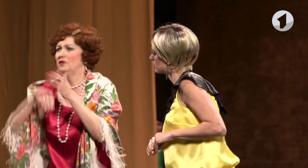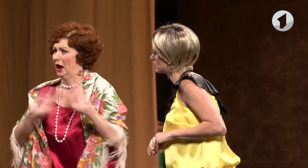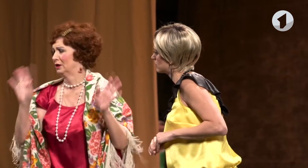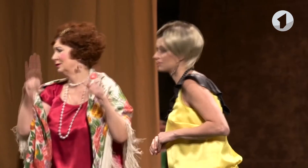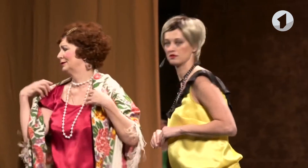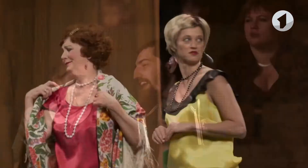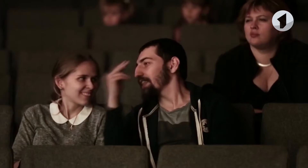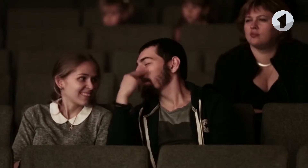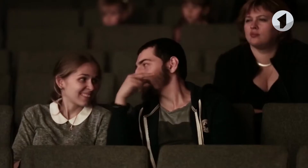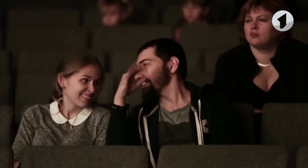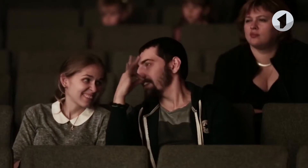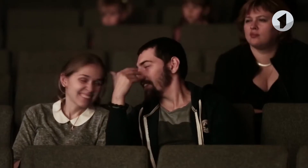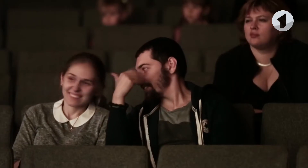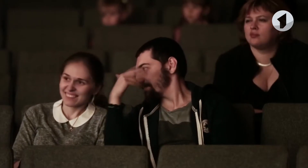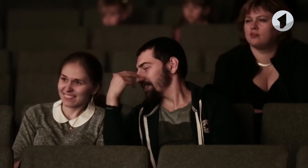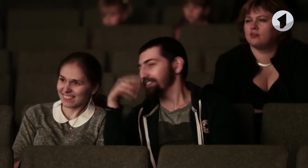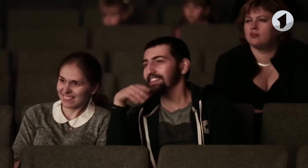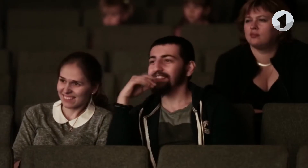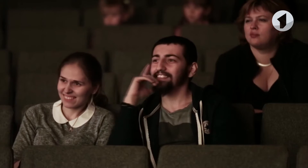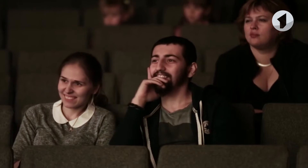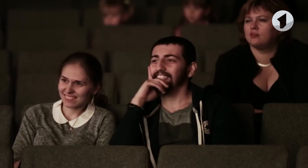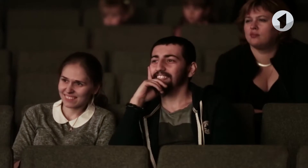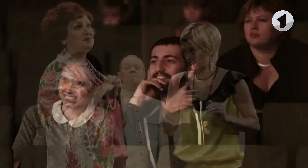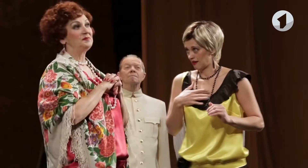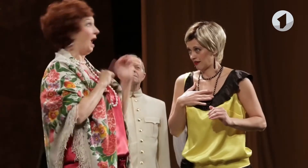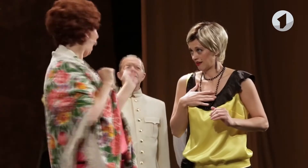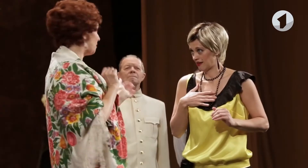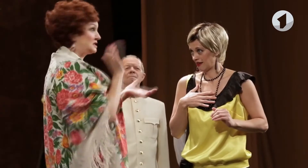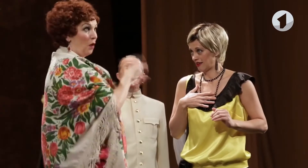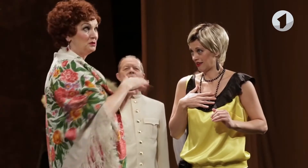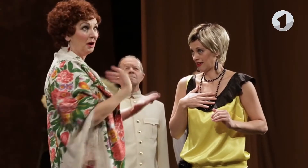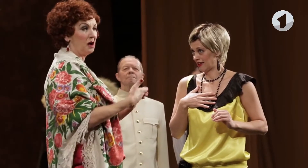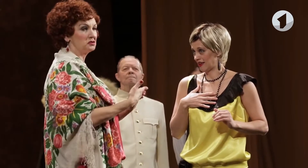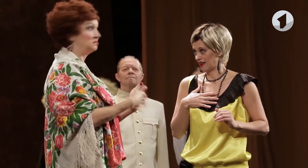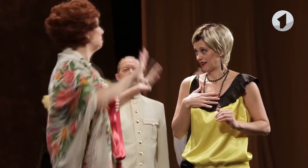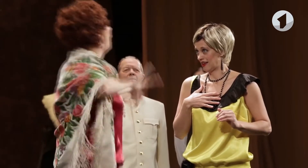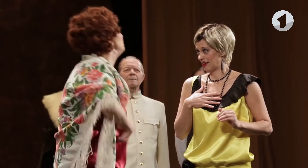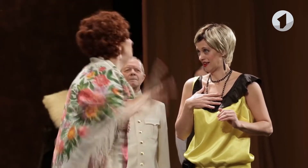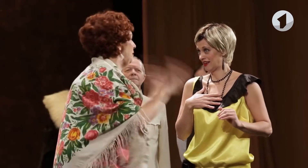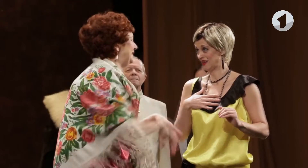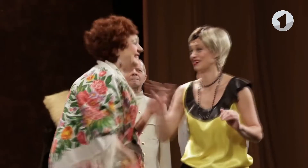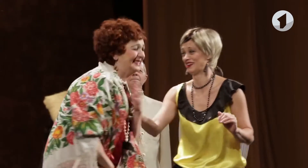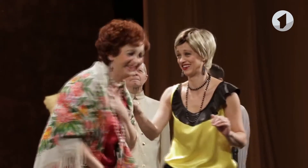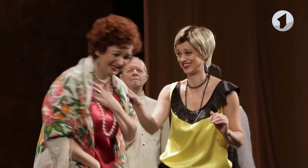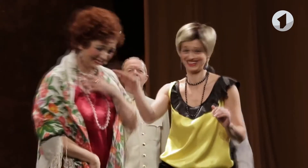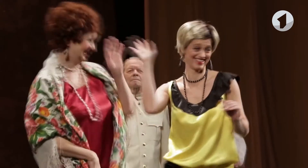подобрать слово или даже два, описывающие этот же предмет. Так что речь глухих гораздо быстрее и лаконичнее нашей